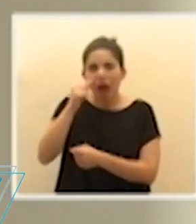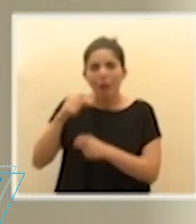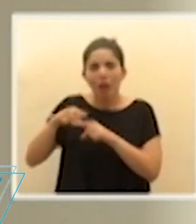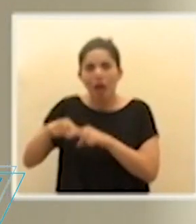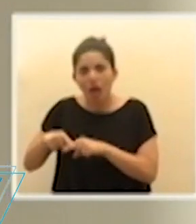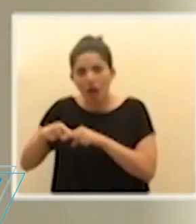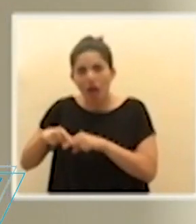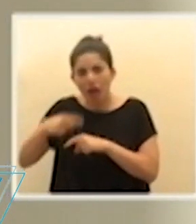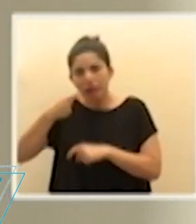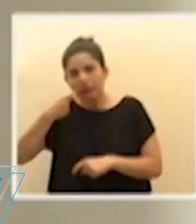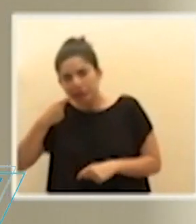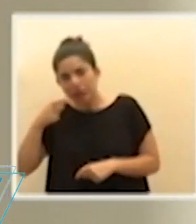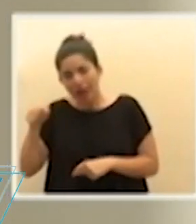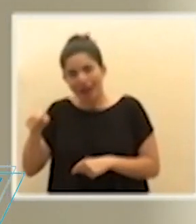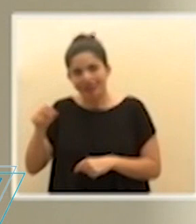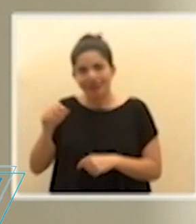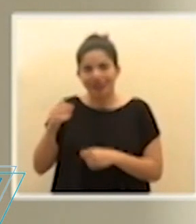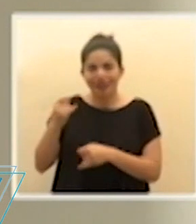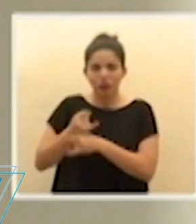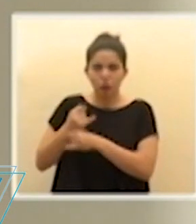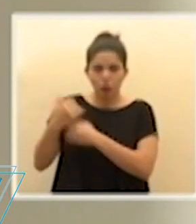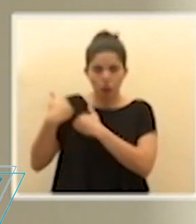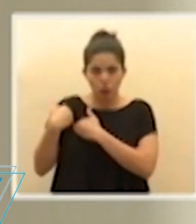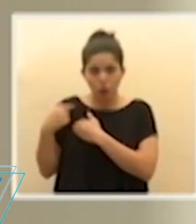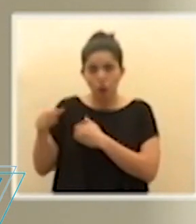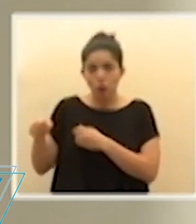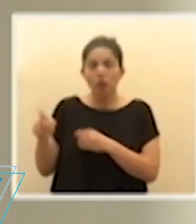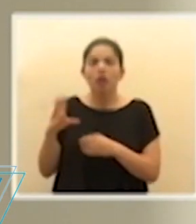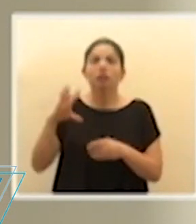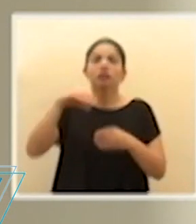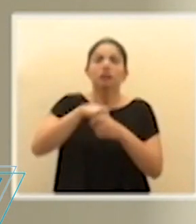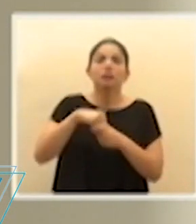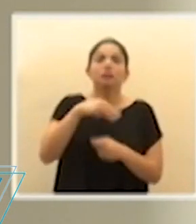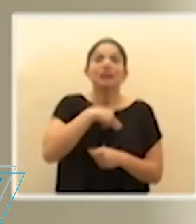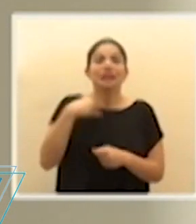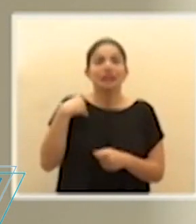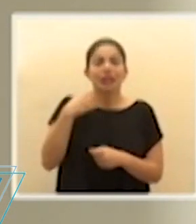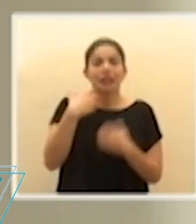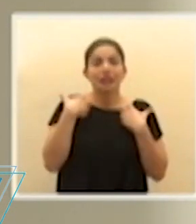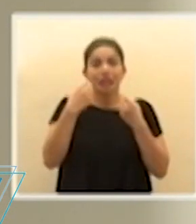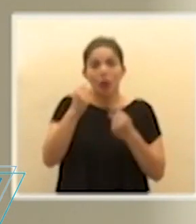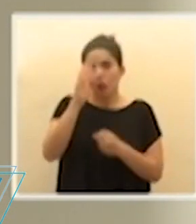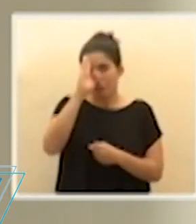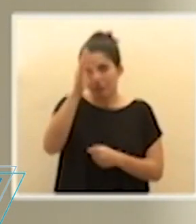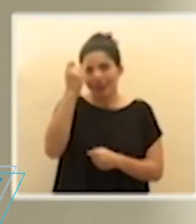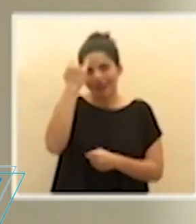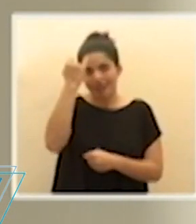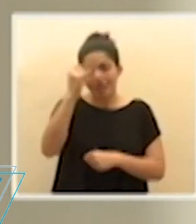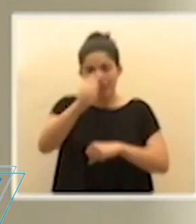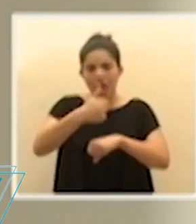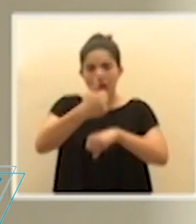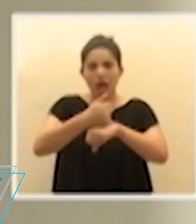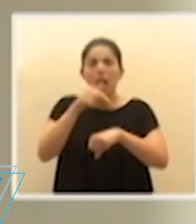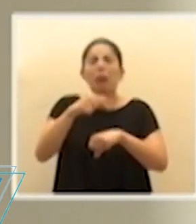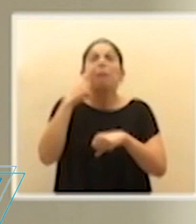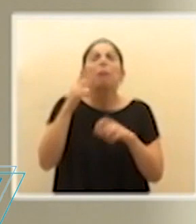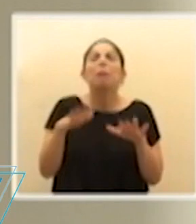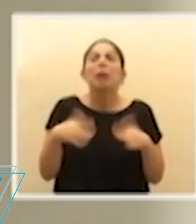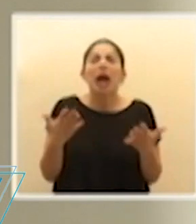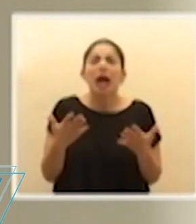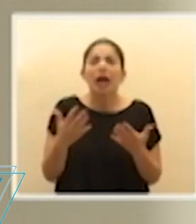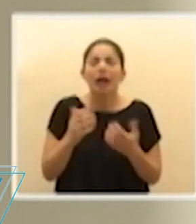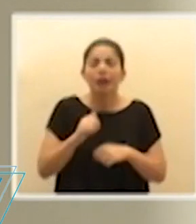que participó en una iniciativa del Ministerio de Salud creada para generar